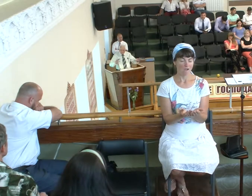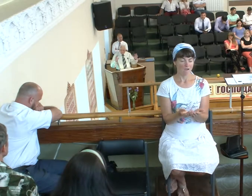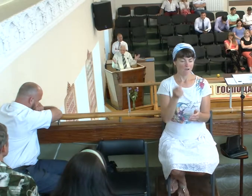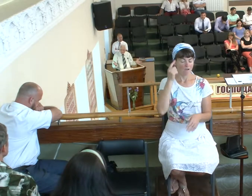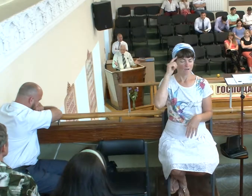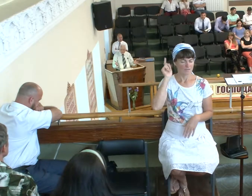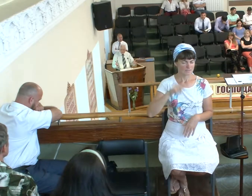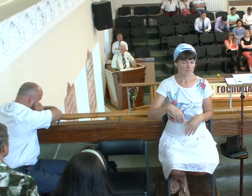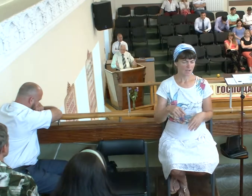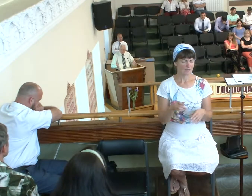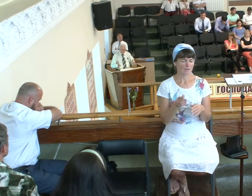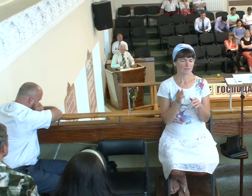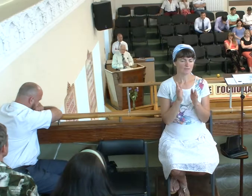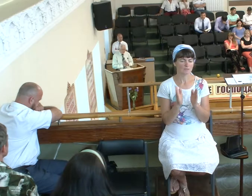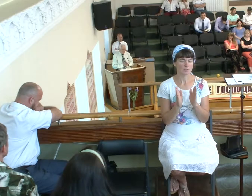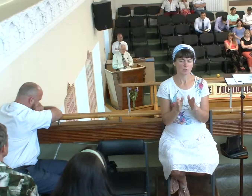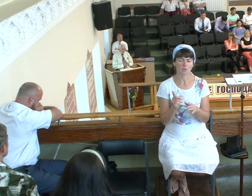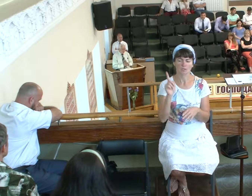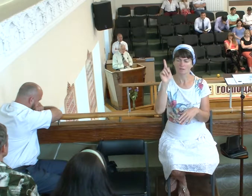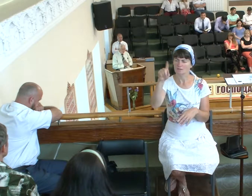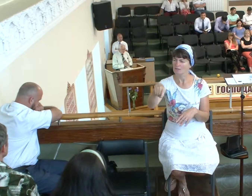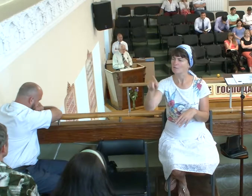Остальных взагалі.